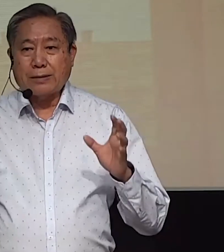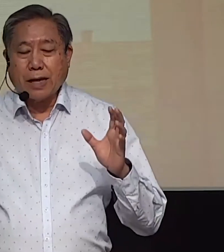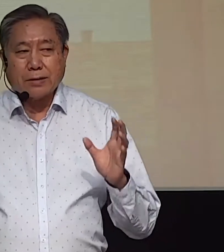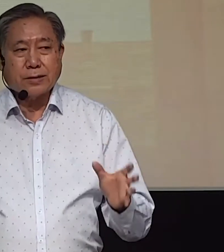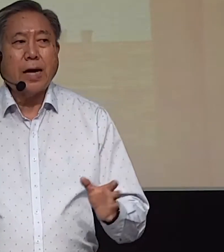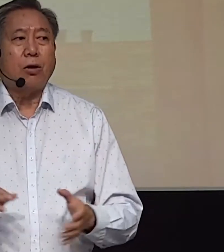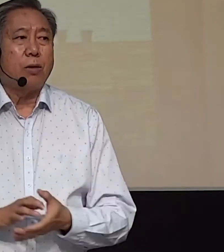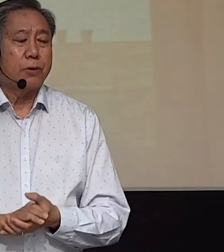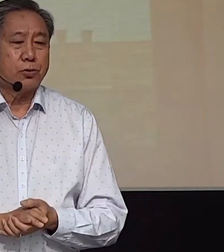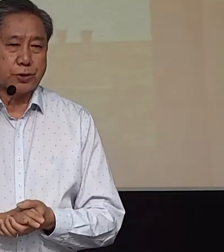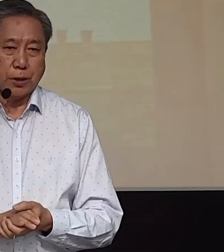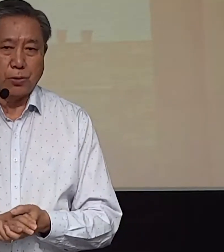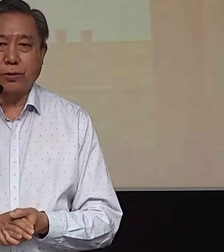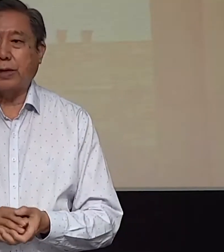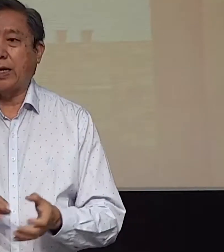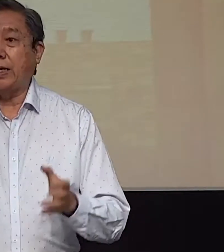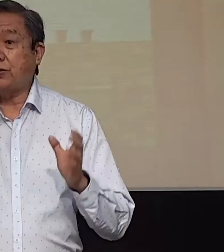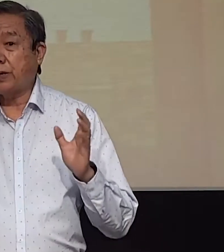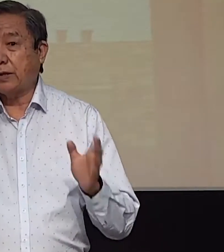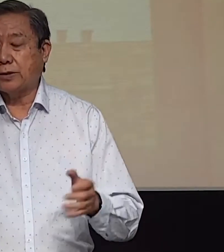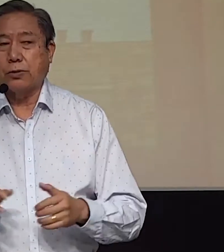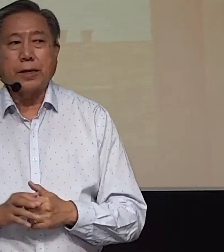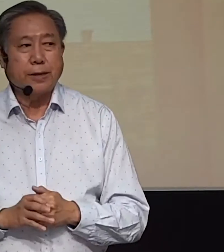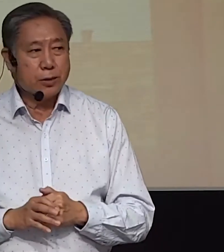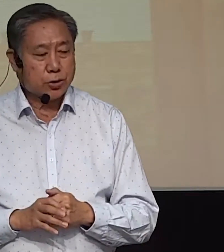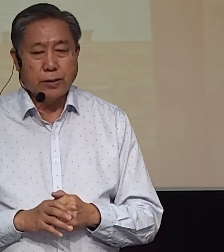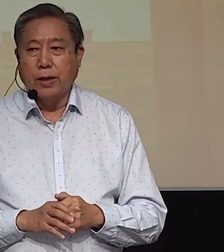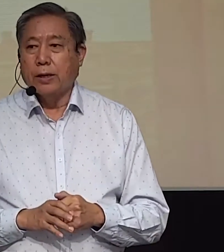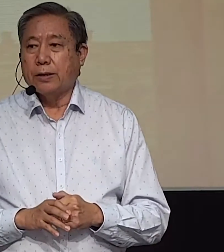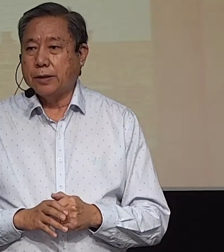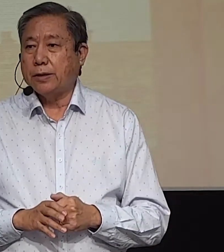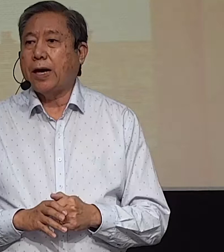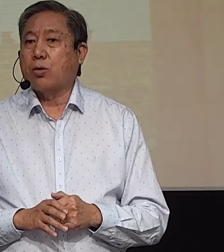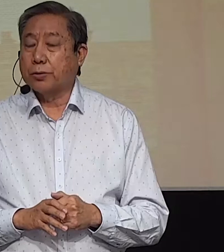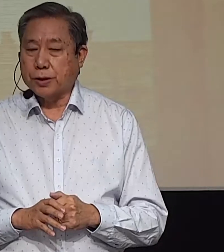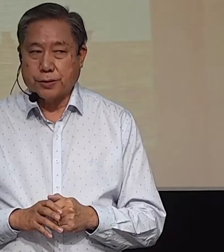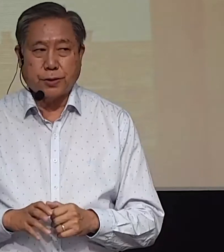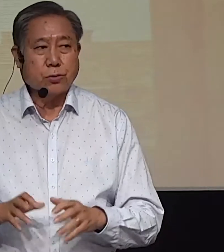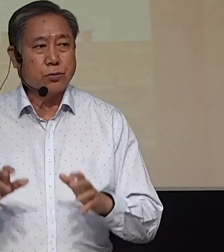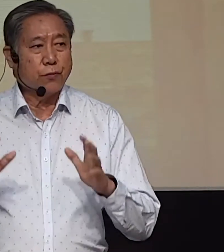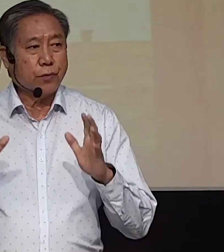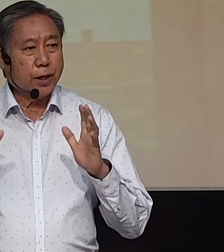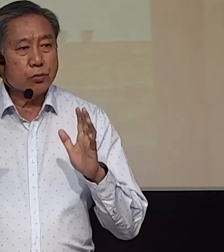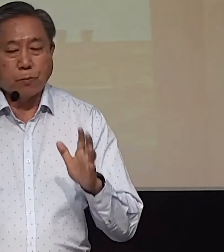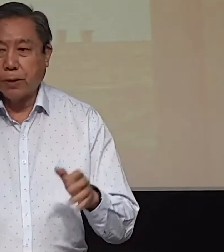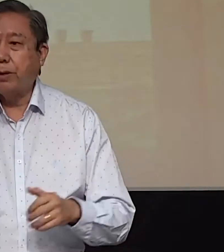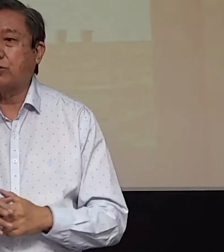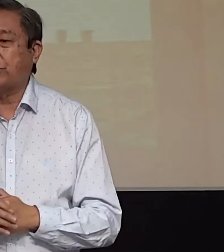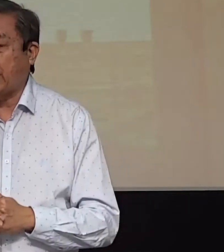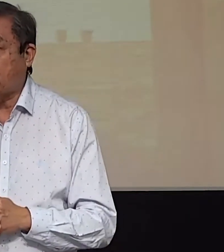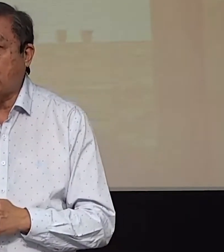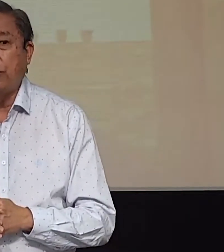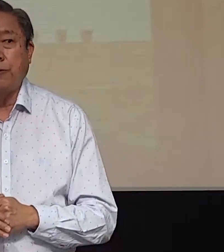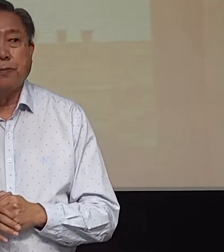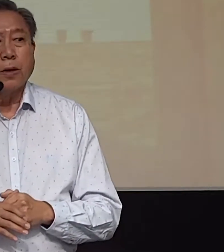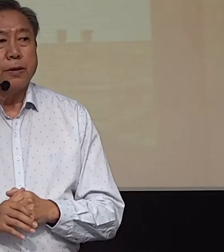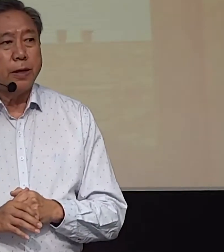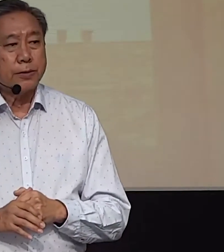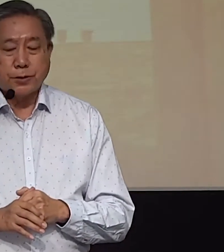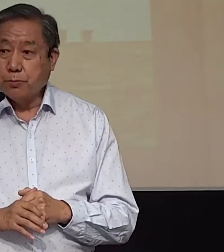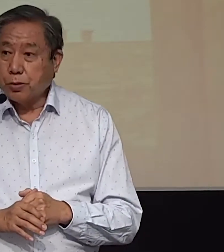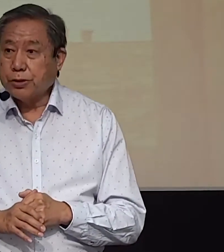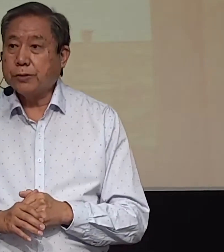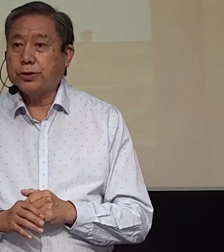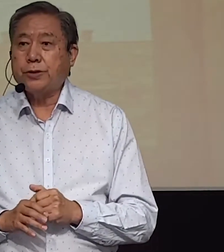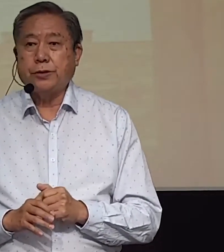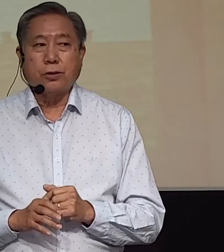para atrasar a obra do Senhor, da edificação da igreja que aconteceu no final do primeiro século, e